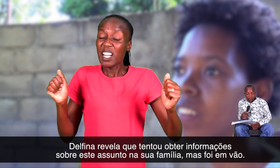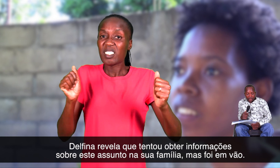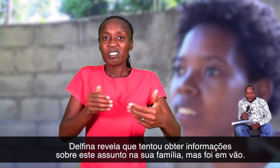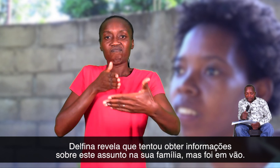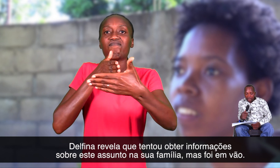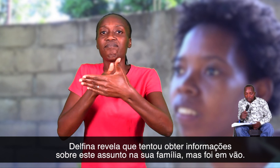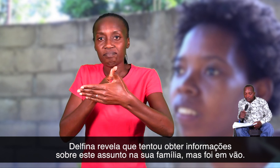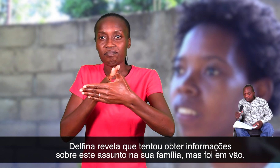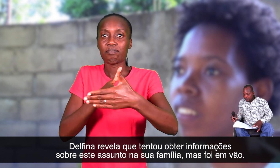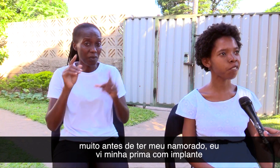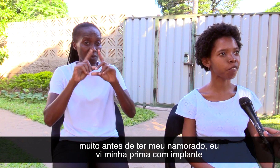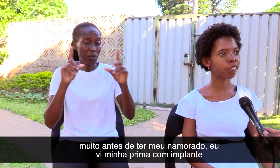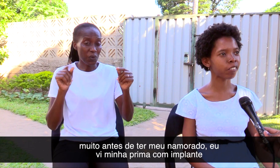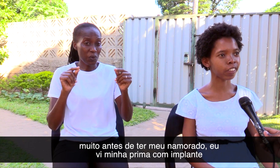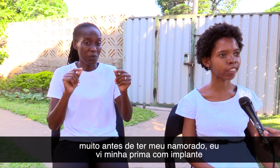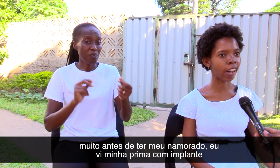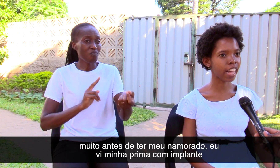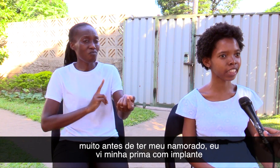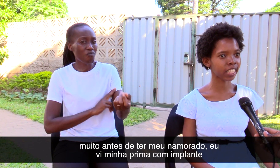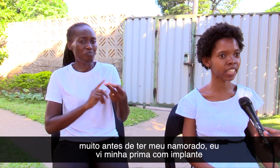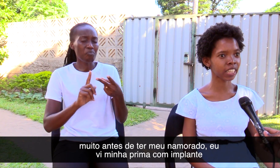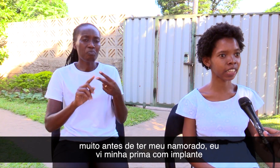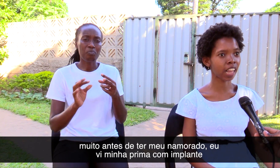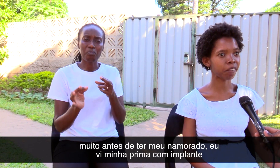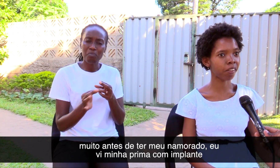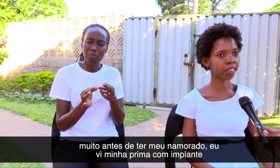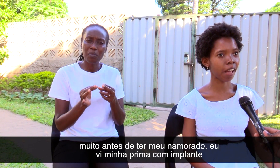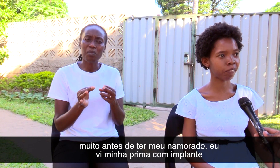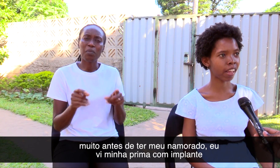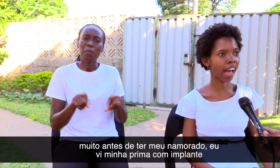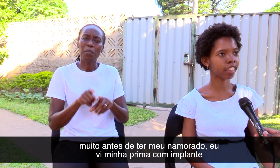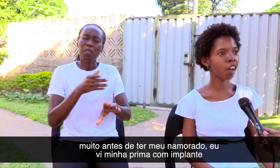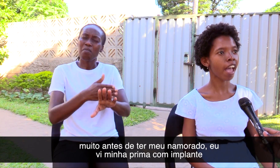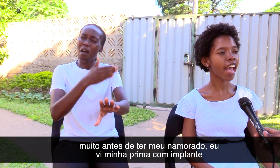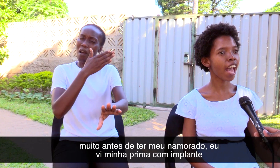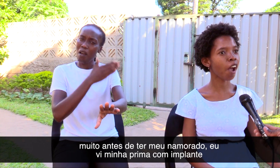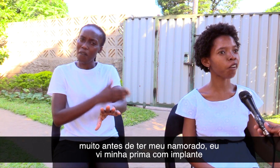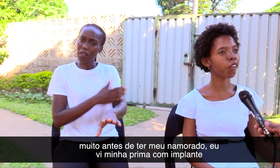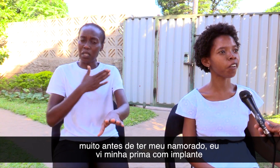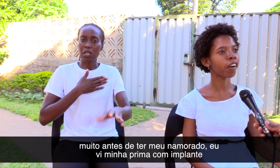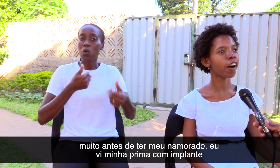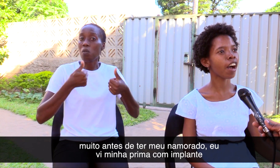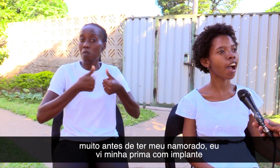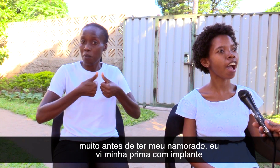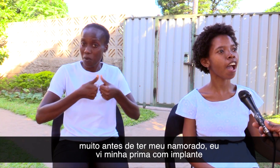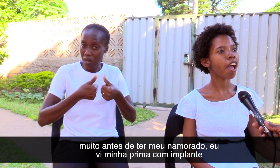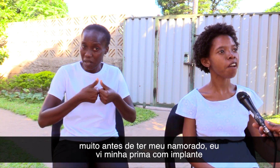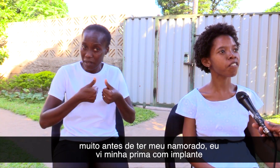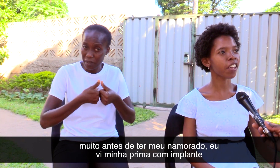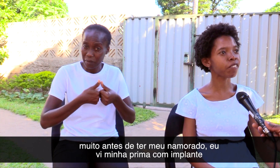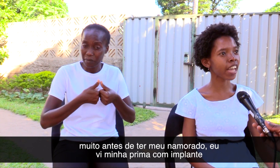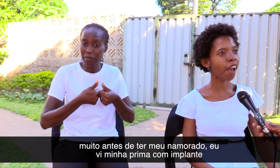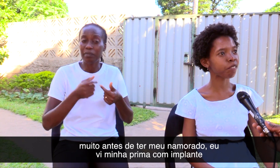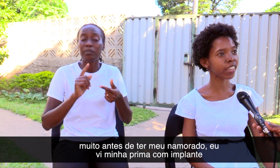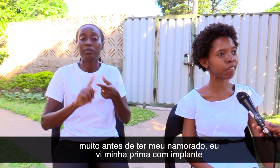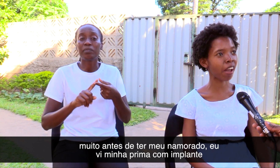mas foi em vão. Mesmo muito antes de ter meu namorado, eu